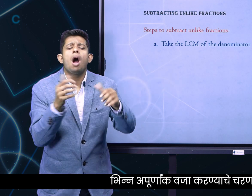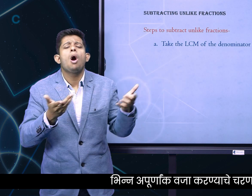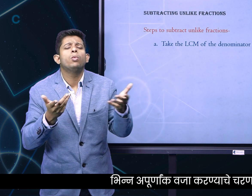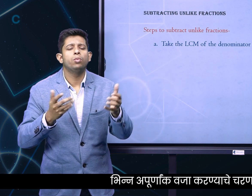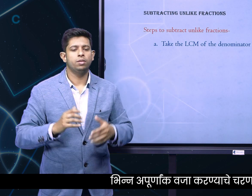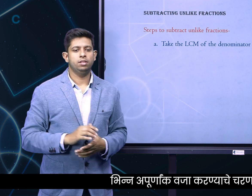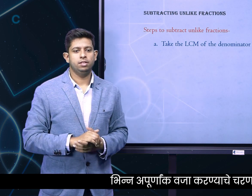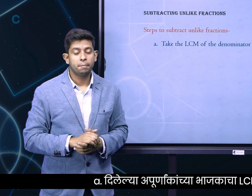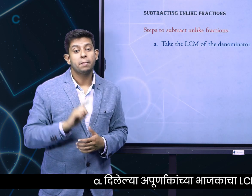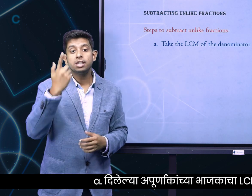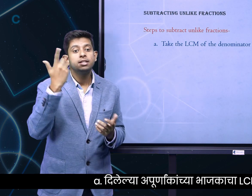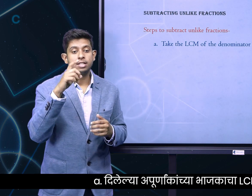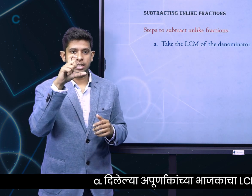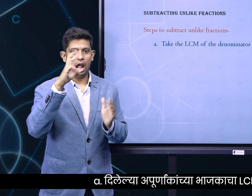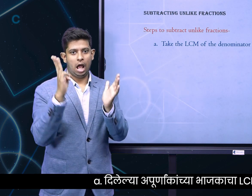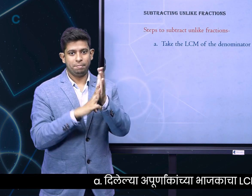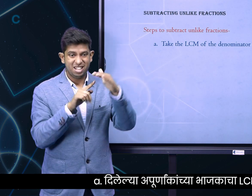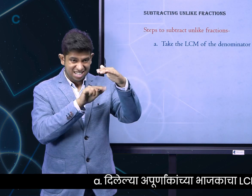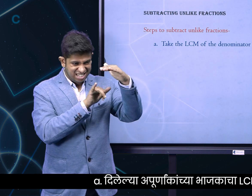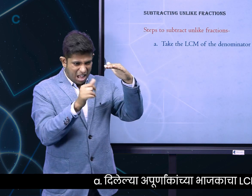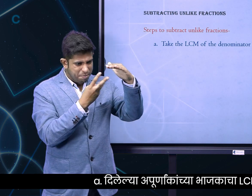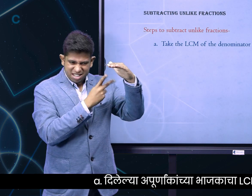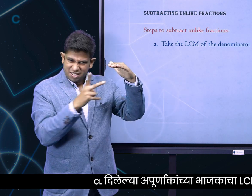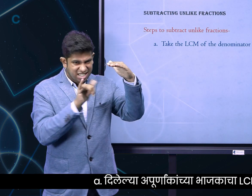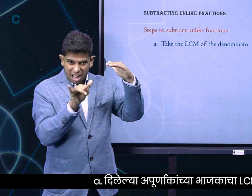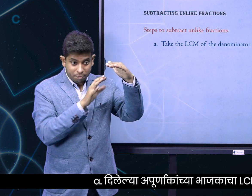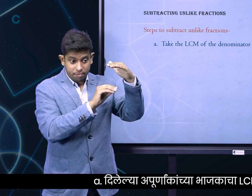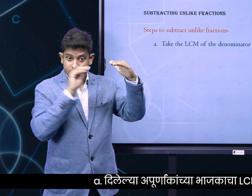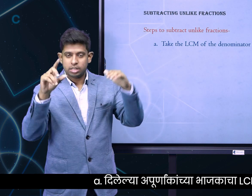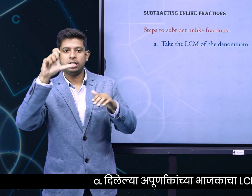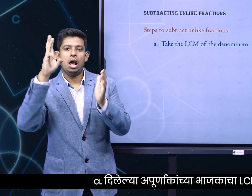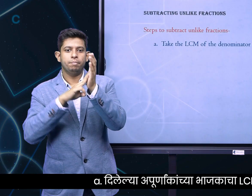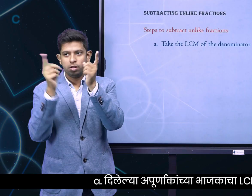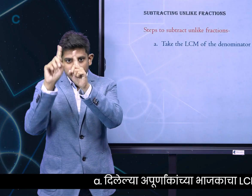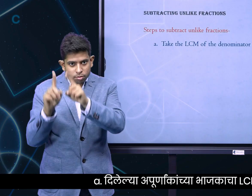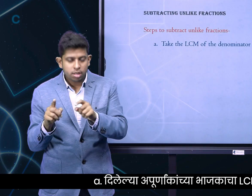चरण. ए. दिलेल्या अपूर्णांकांच्या भाजकांचा एलसीएम घ्या.